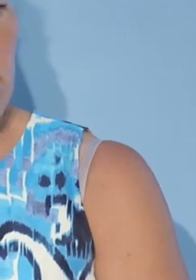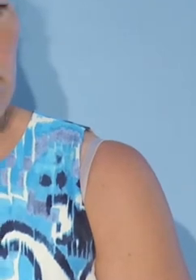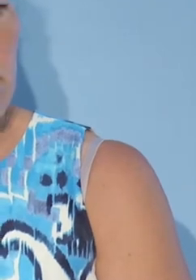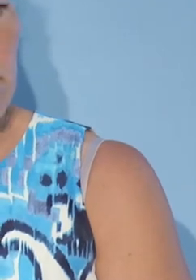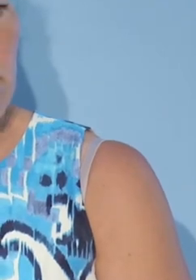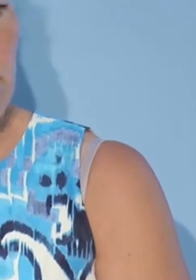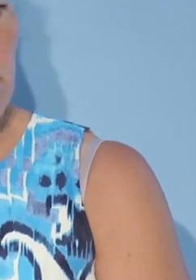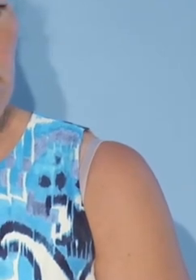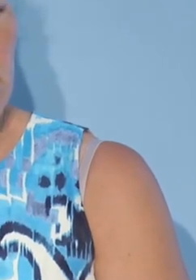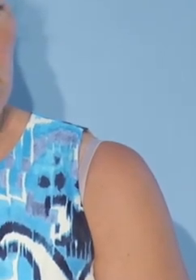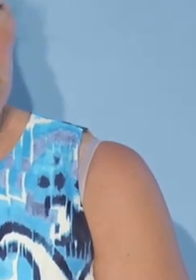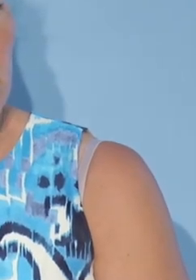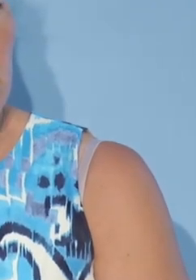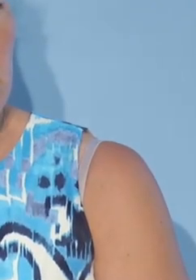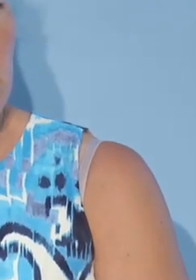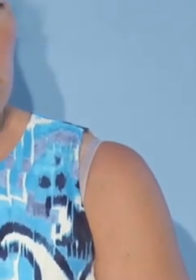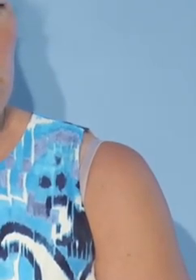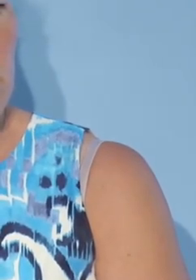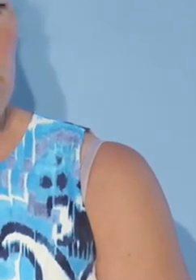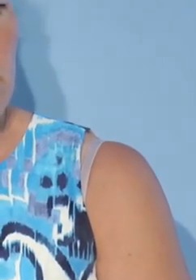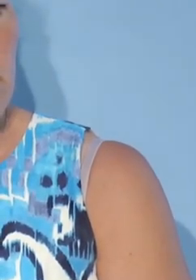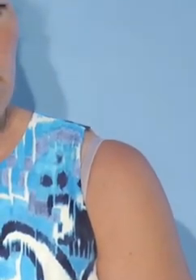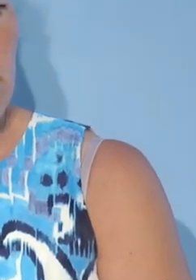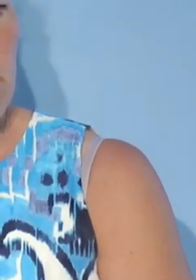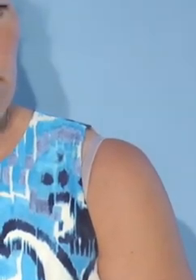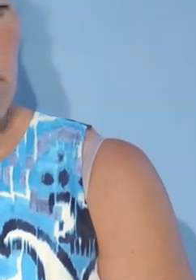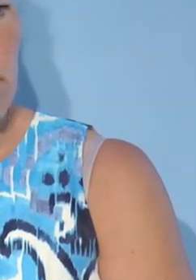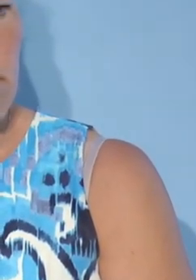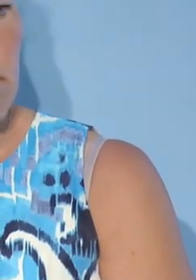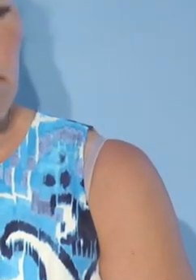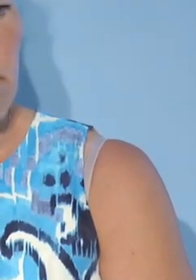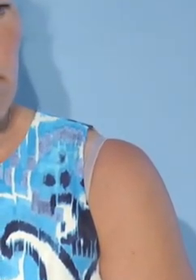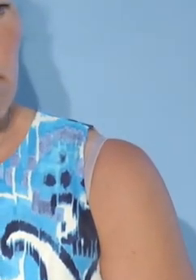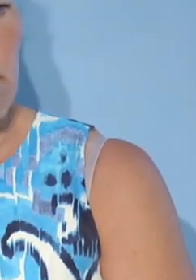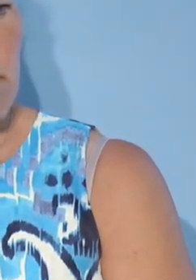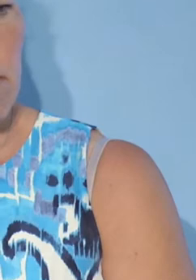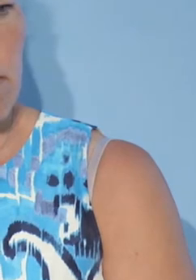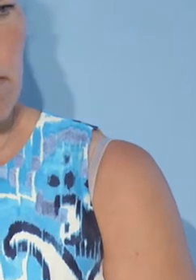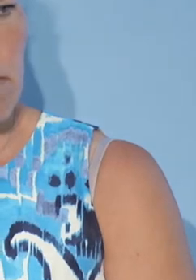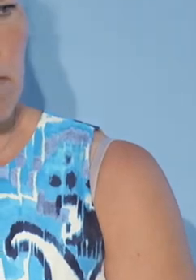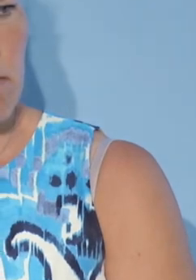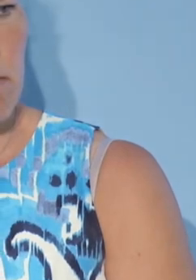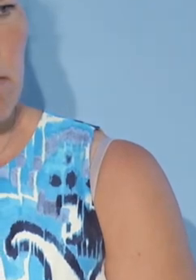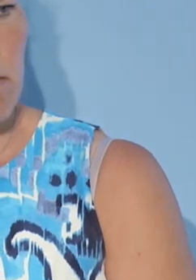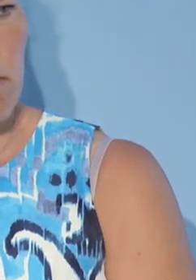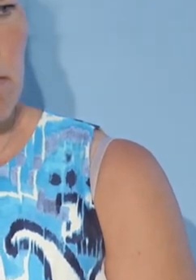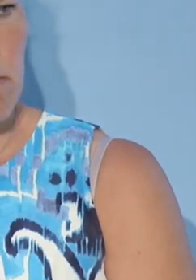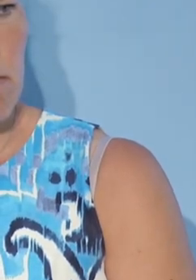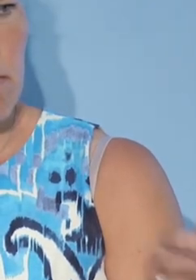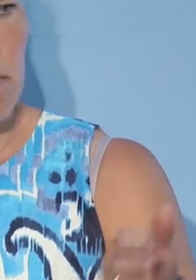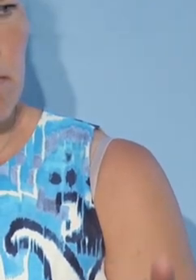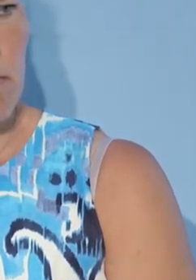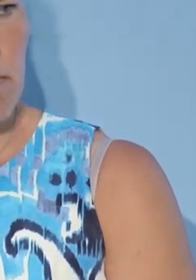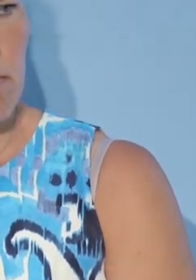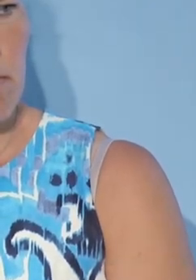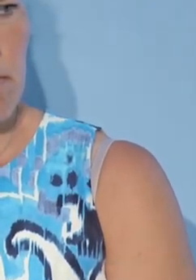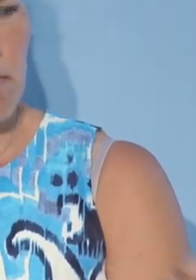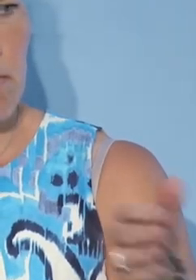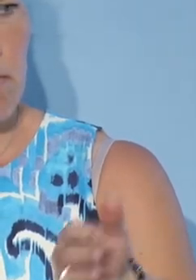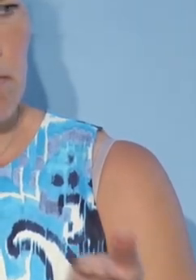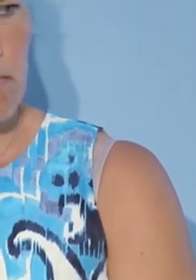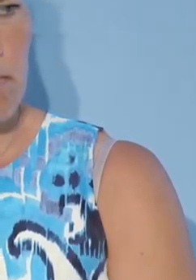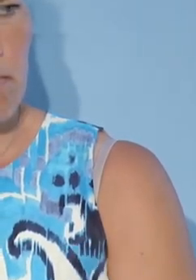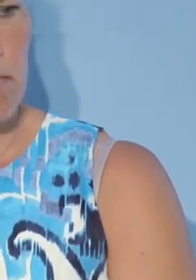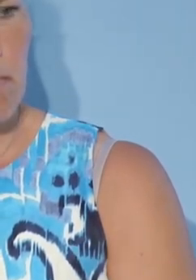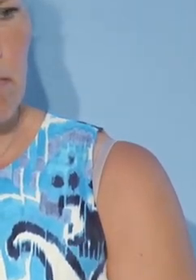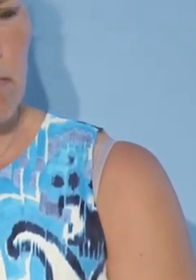nära. Alltså det är den svåraste debatten vi har när man har ett sjukhus eller någonting som man inte får åka till, utan man får åka ett par mil längre eller